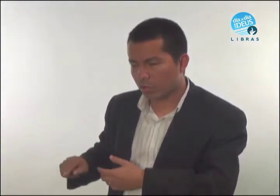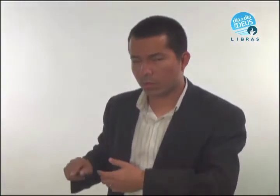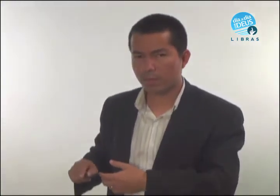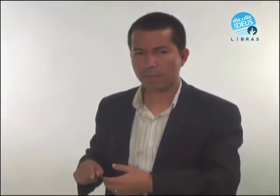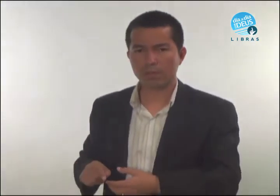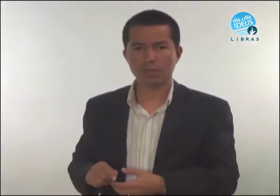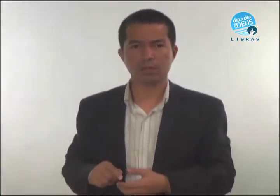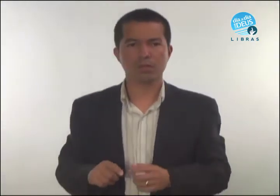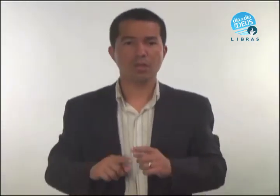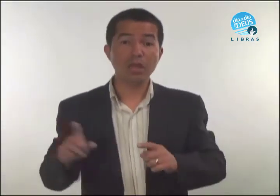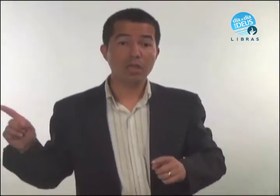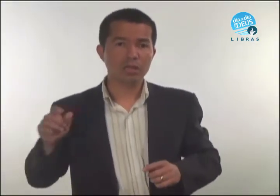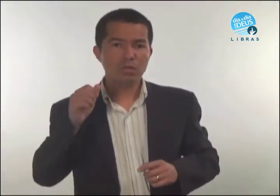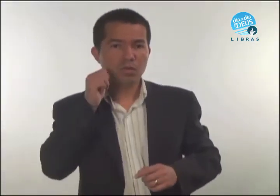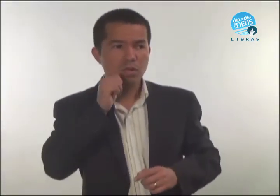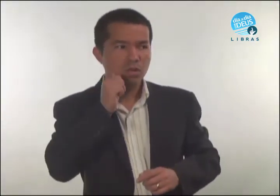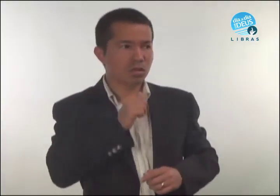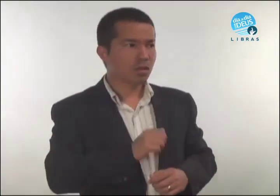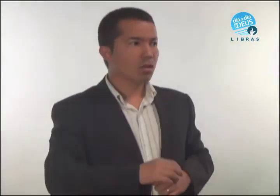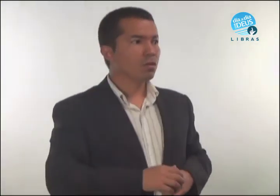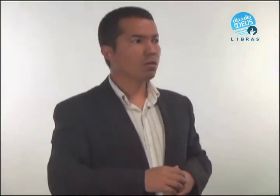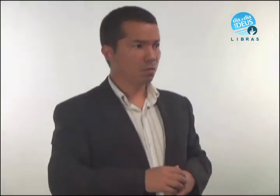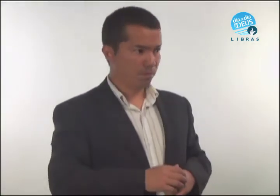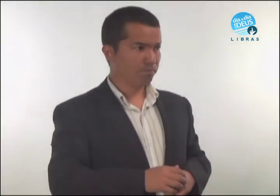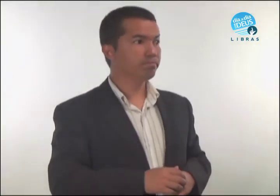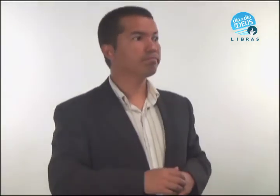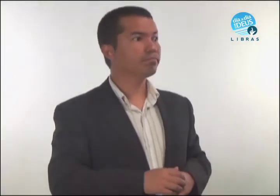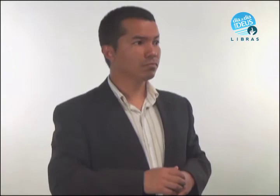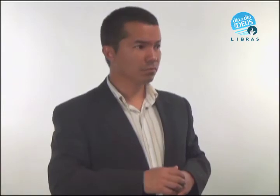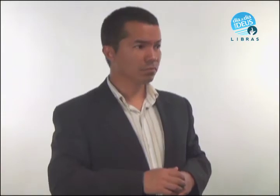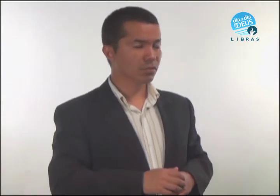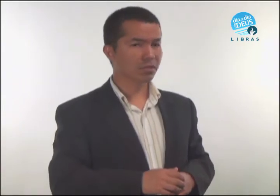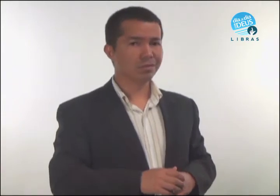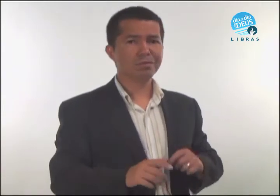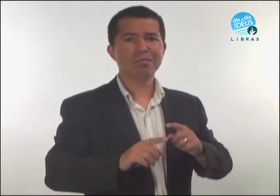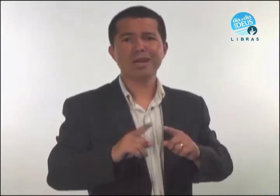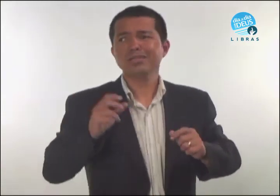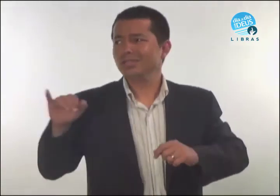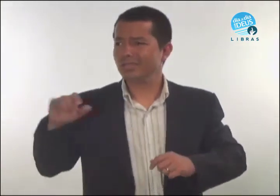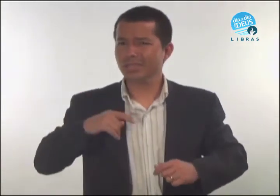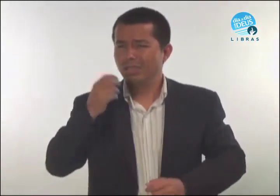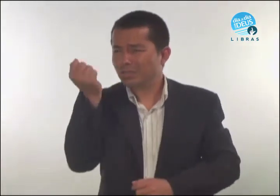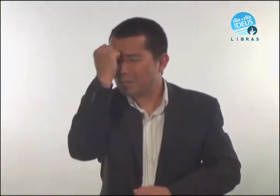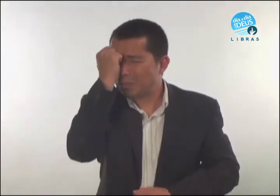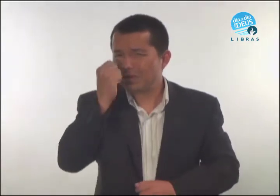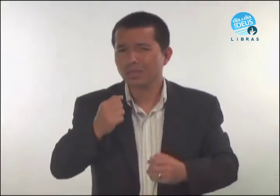quebrantamento santo para dizer: perdão, pequei. Estou brincando com coisa